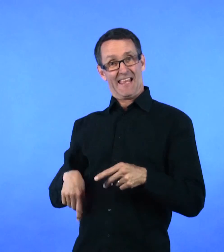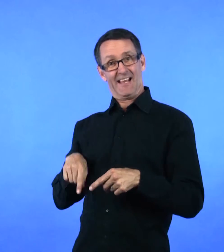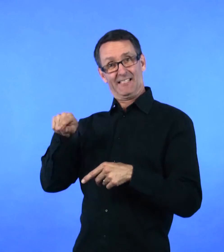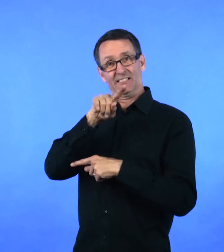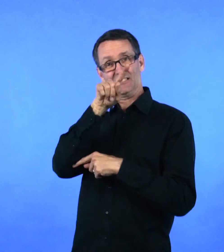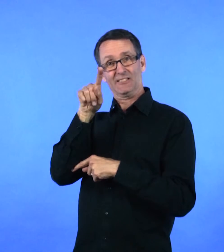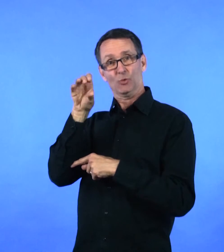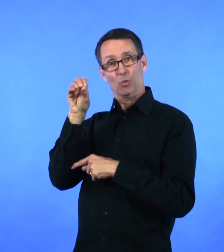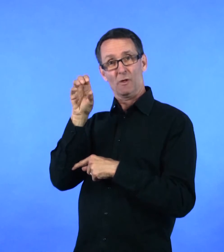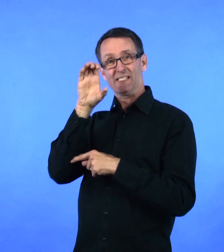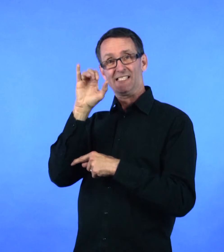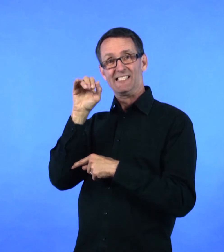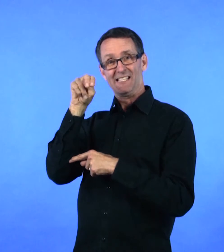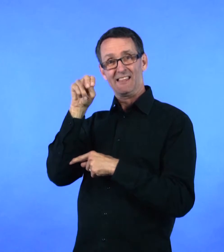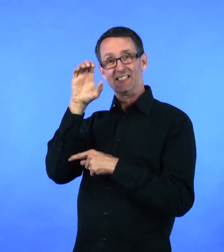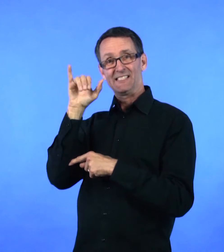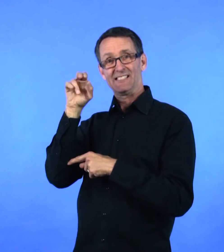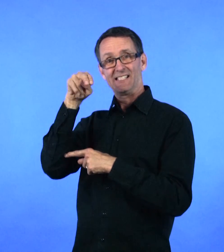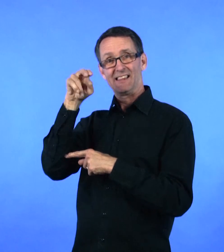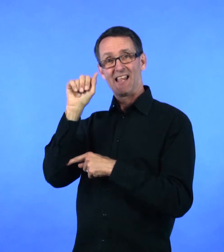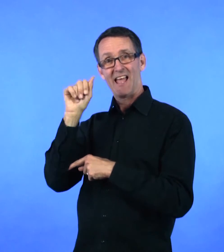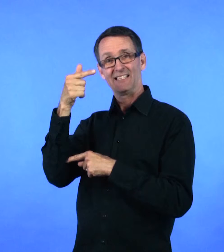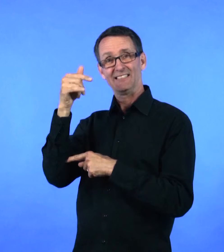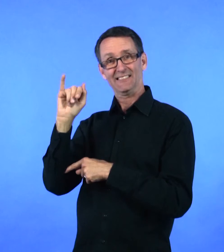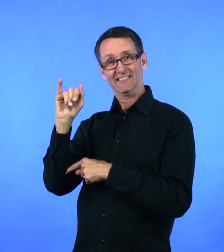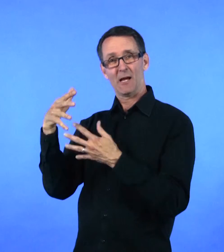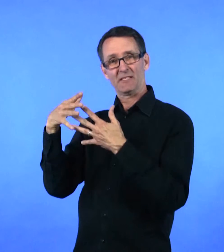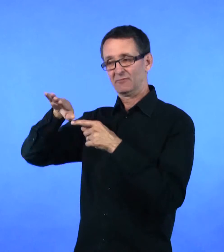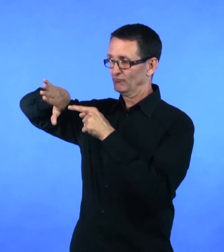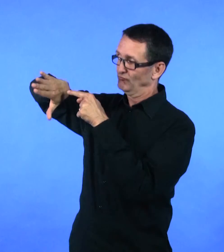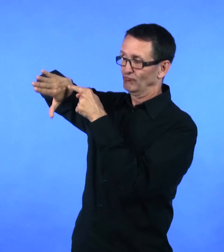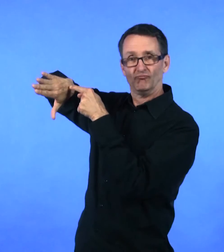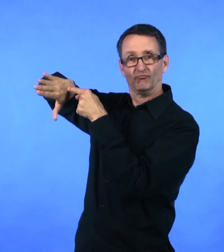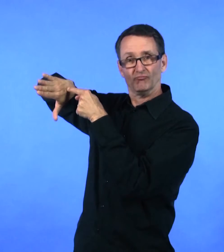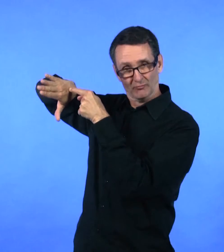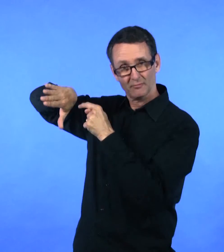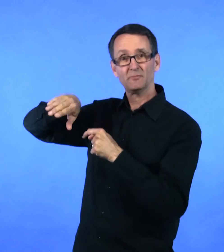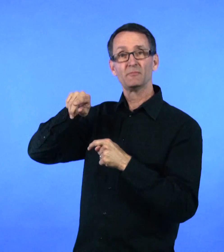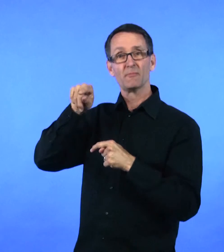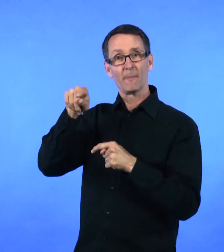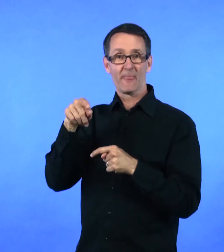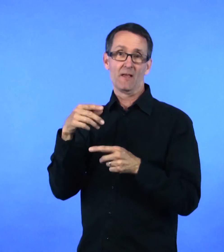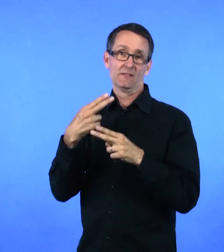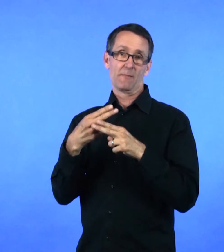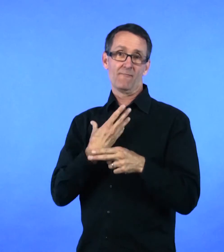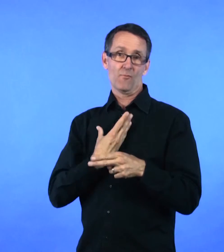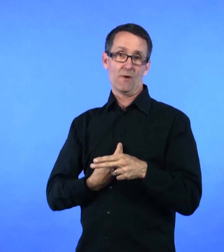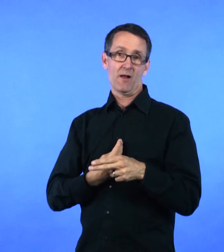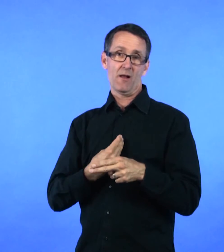le zoau de cincinanati une ville du nord-est des États-Unis il s'agissait d'une